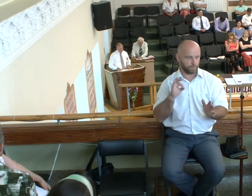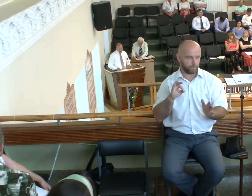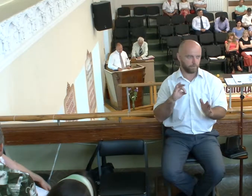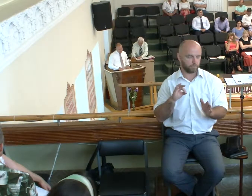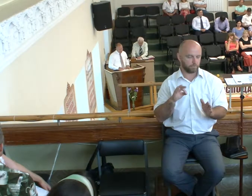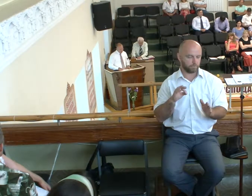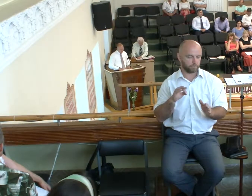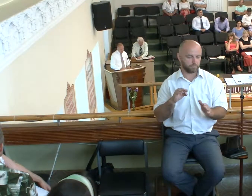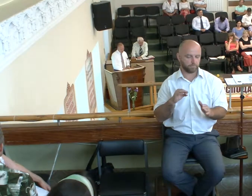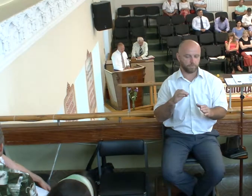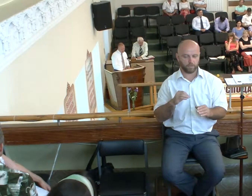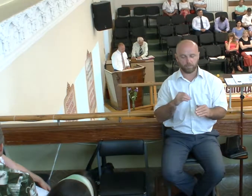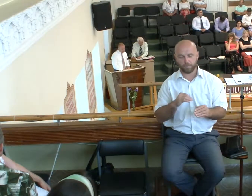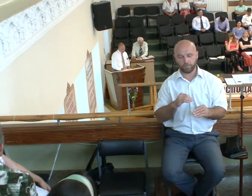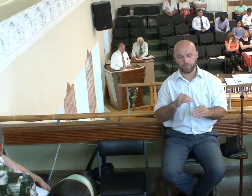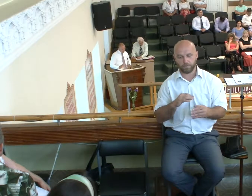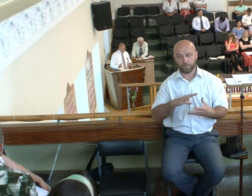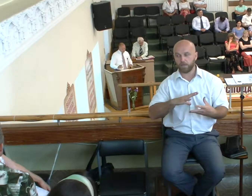Подводя итог